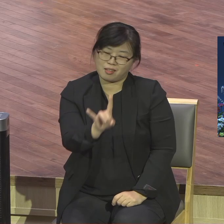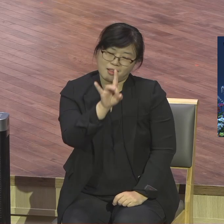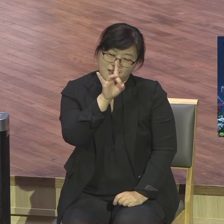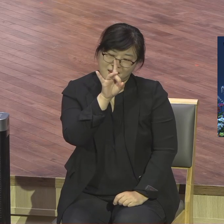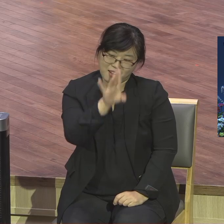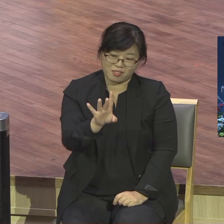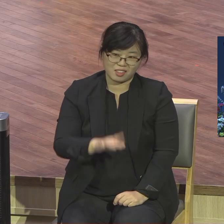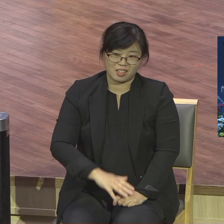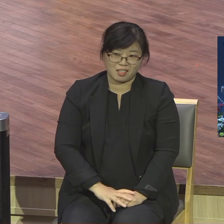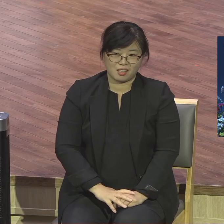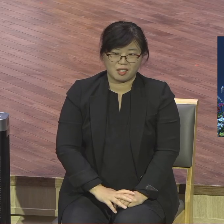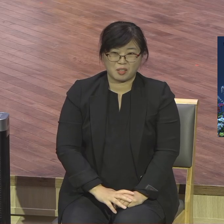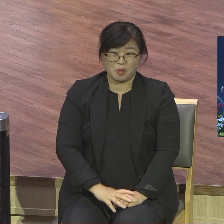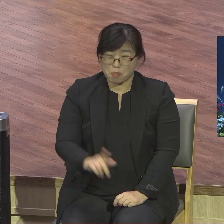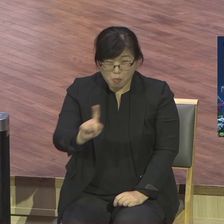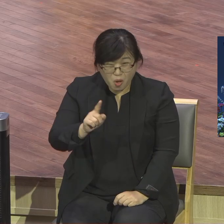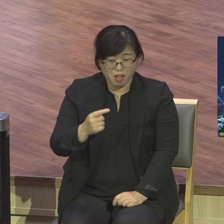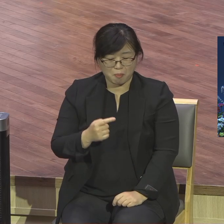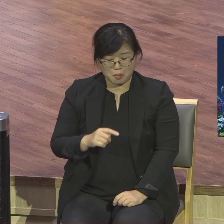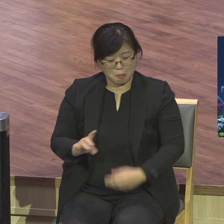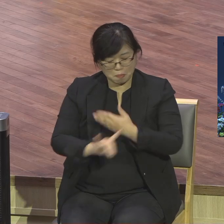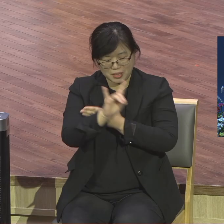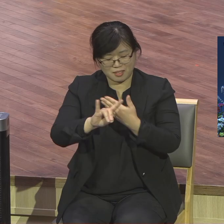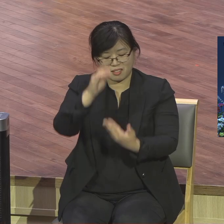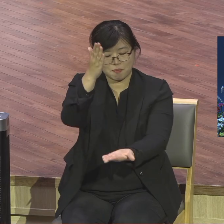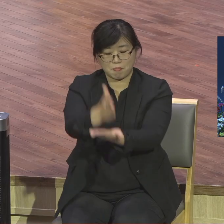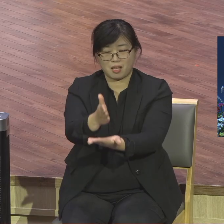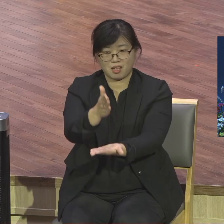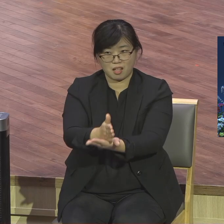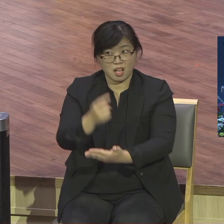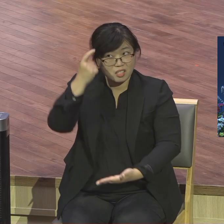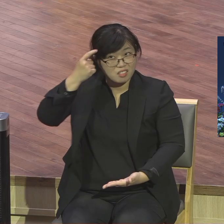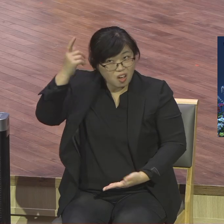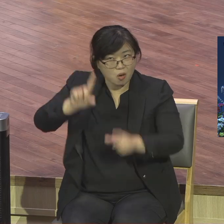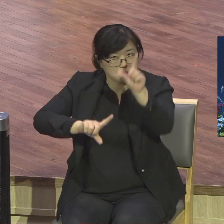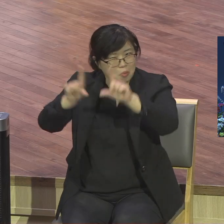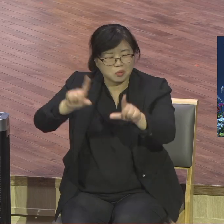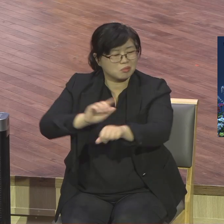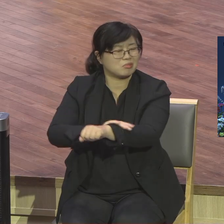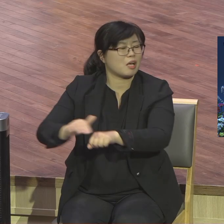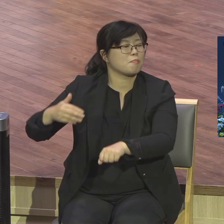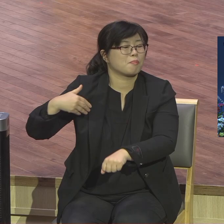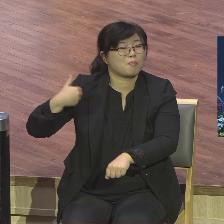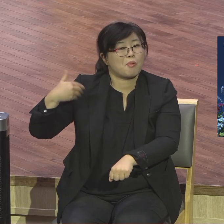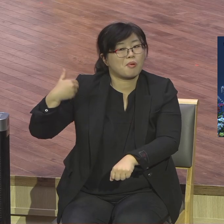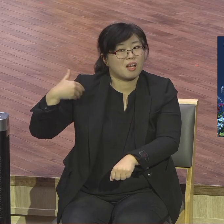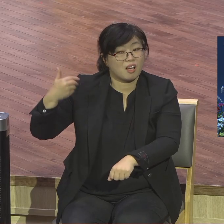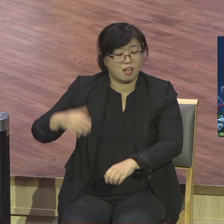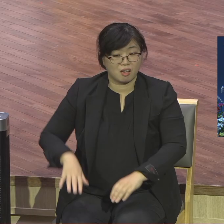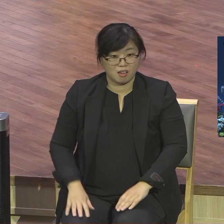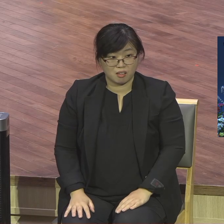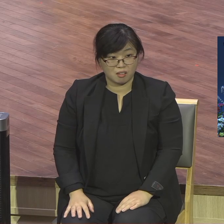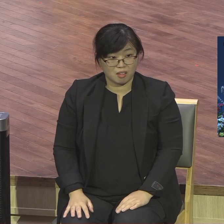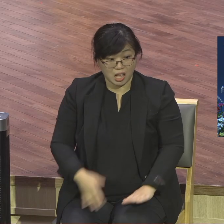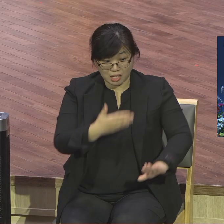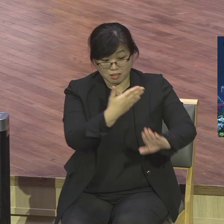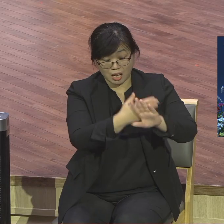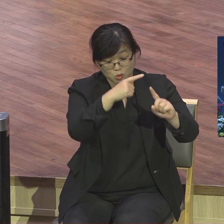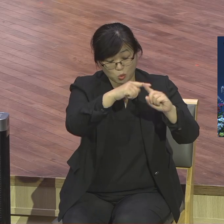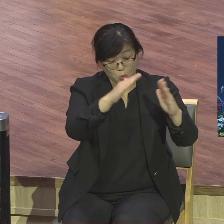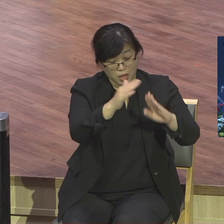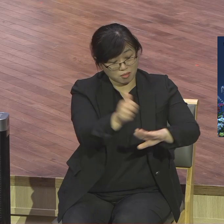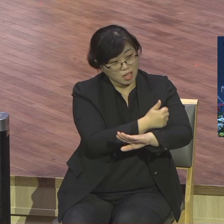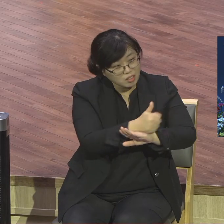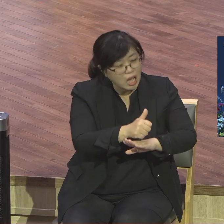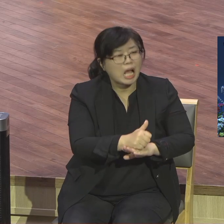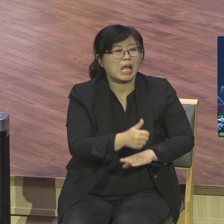영적인 실상을 모르는 다른 교회 다니면 영적 실상을 모른다고 변명이나 할 수 있지만 우리 교회에서 그 말 하면 안